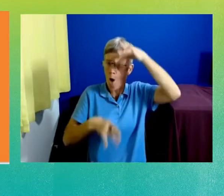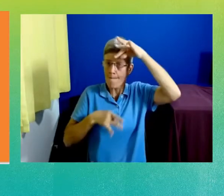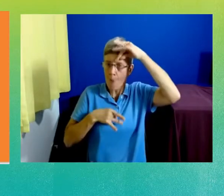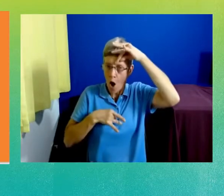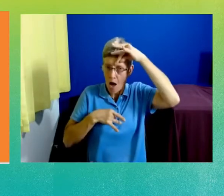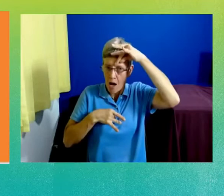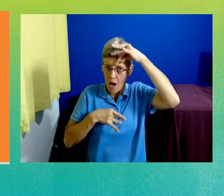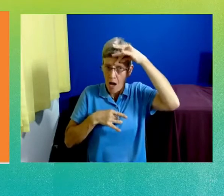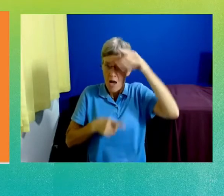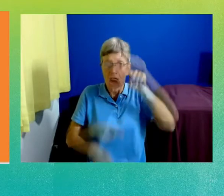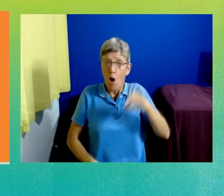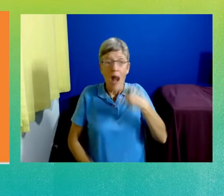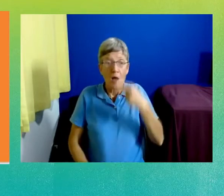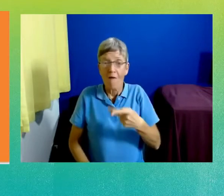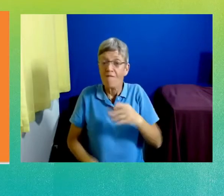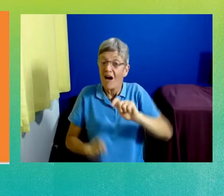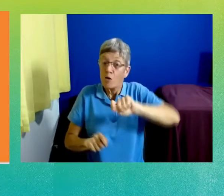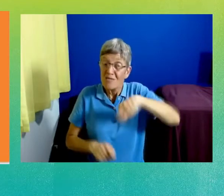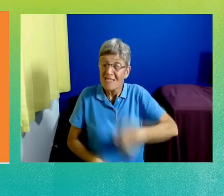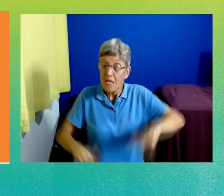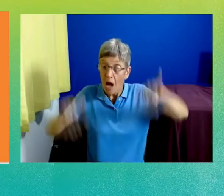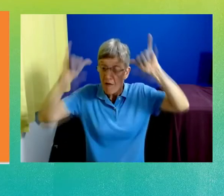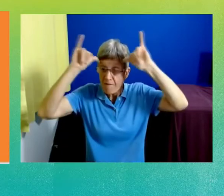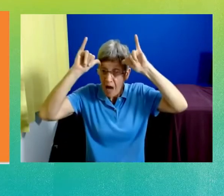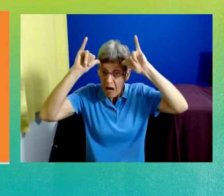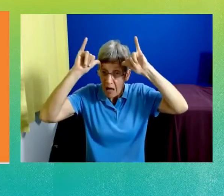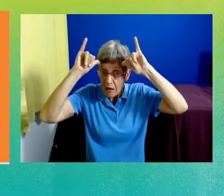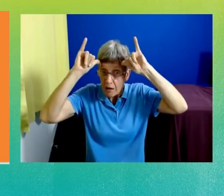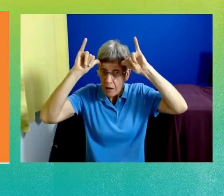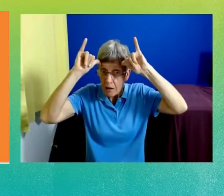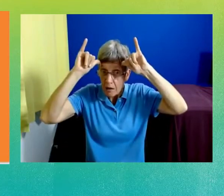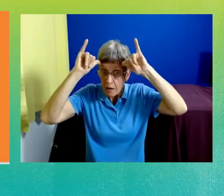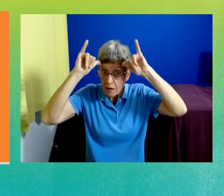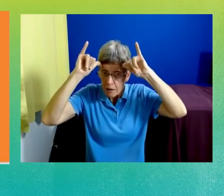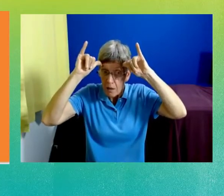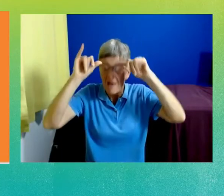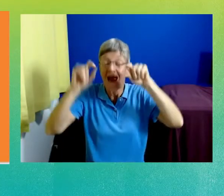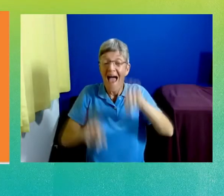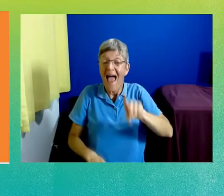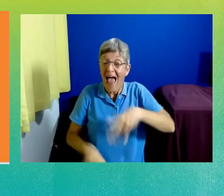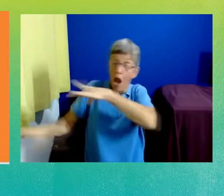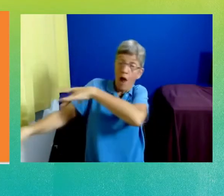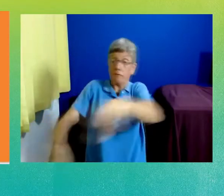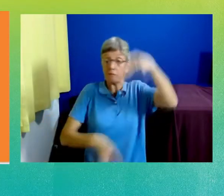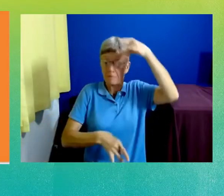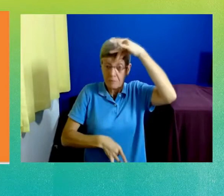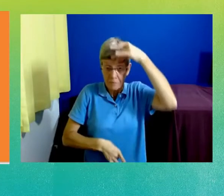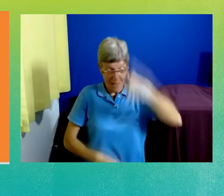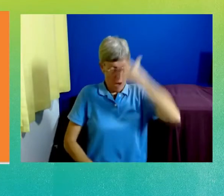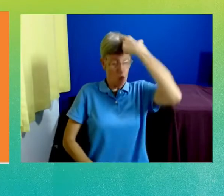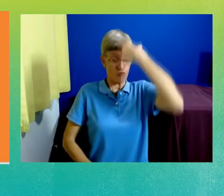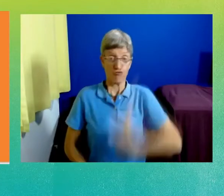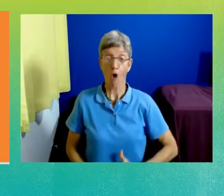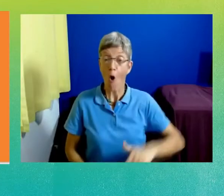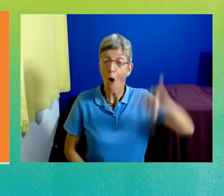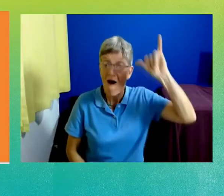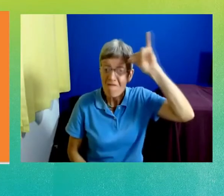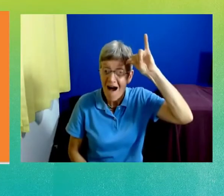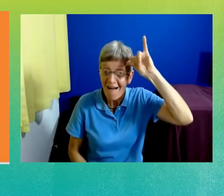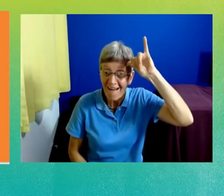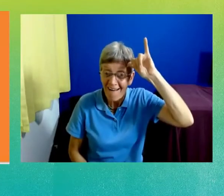Então, nessas imagens que tem aí na tela, você vai perceber, utiliza a incorporação